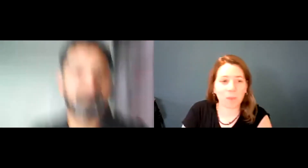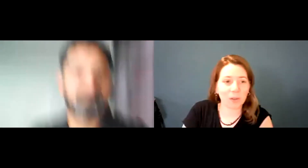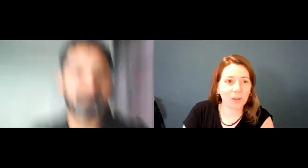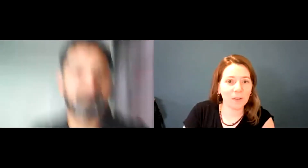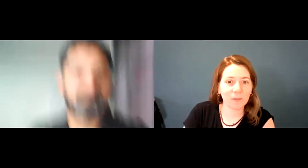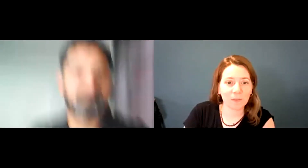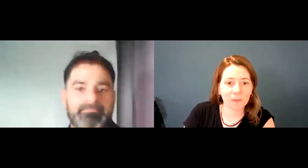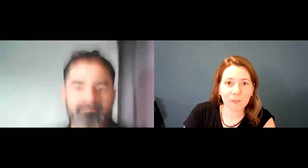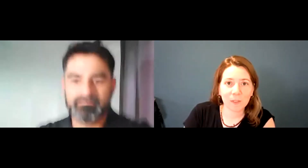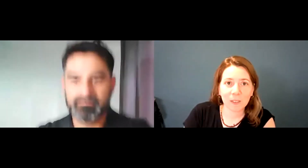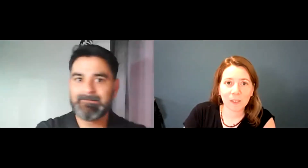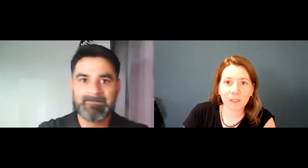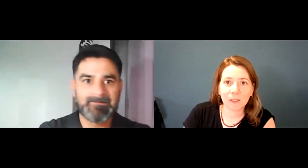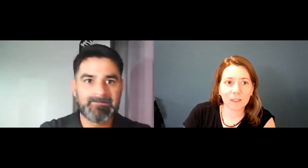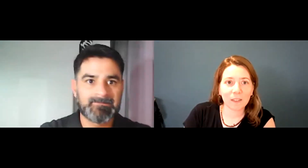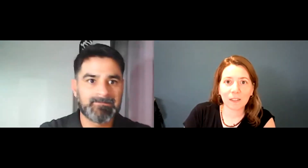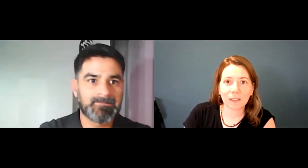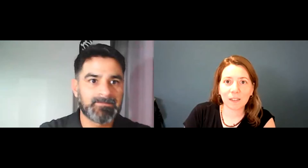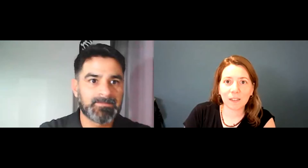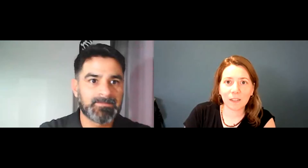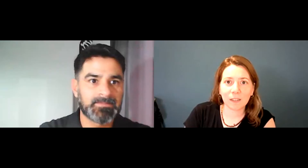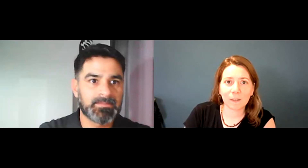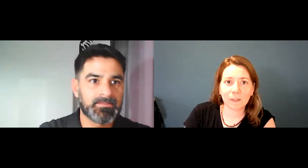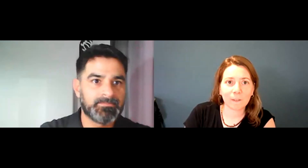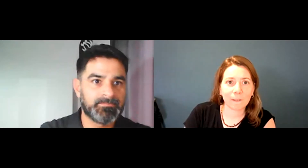Perdón, A ver, ahí.